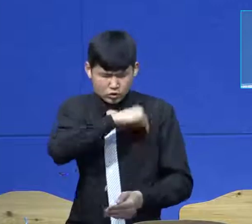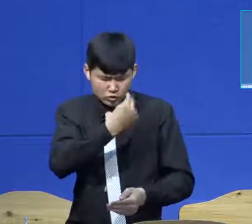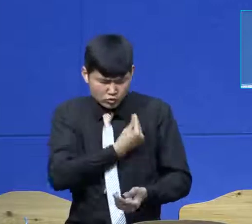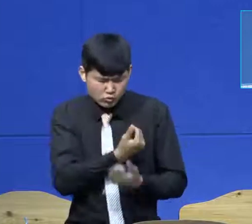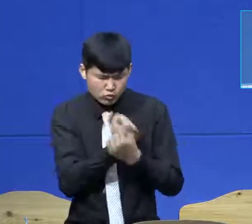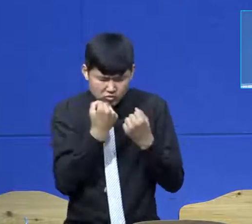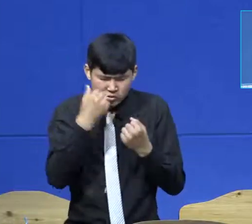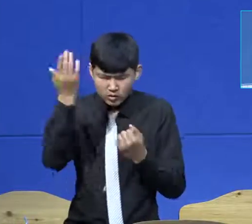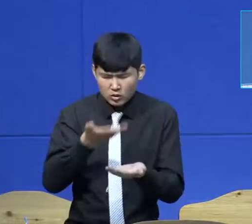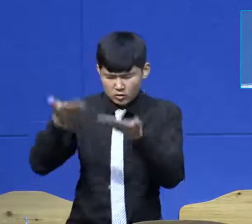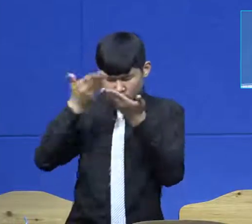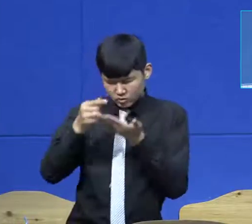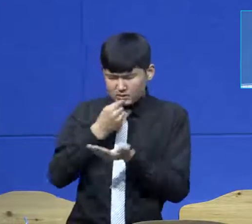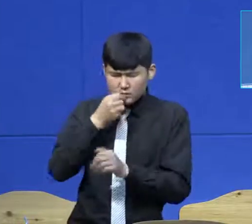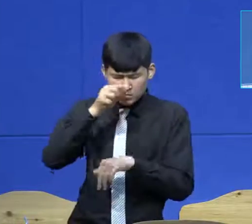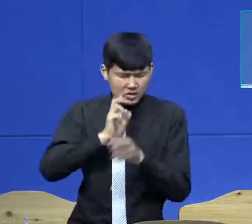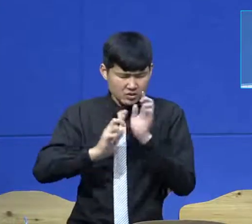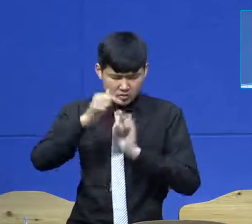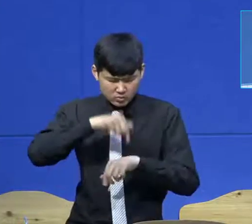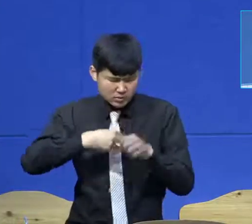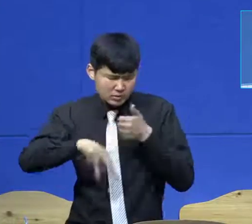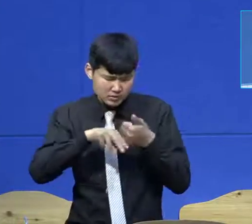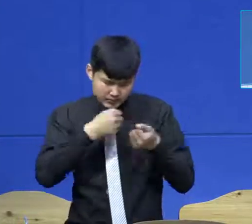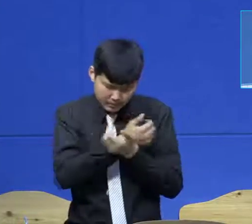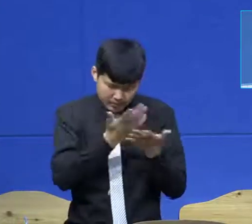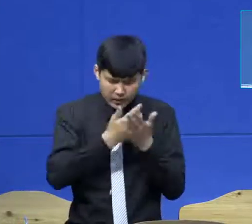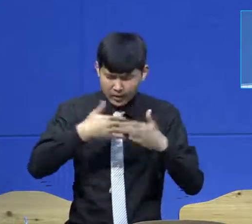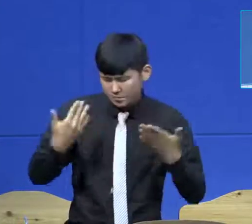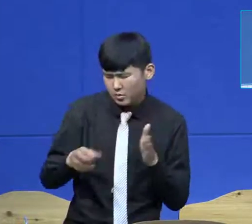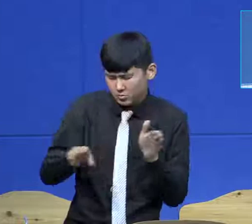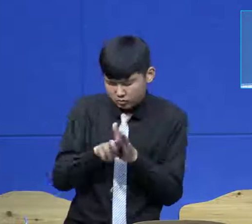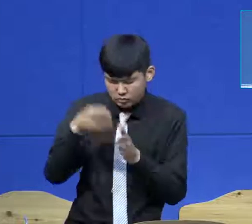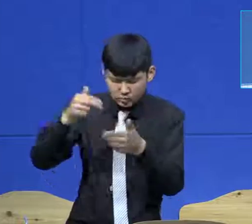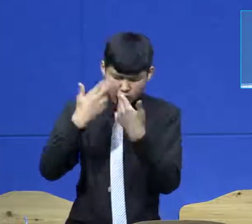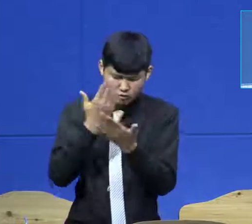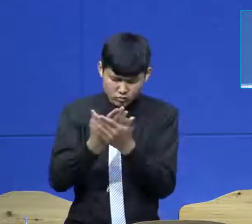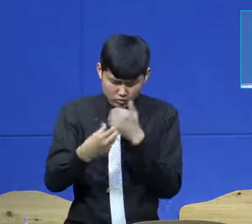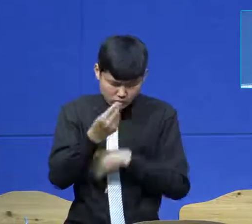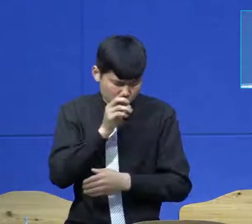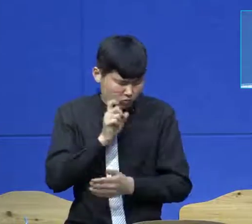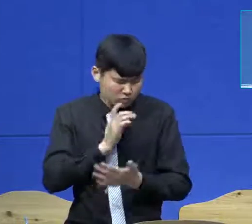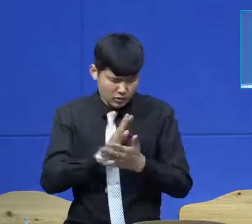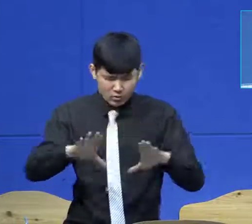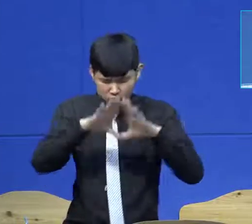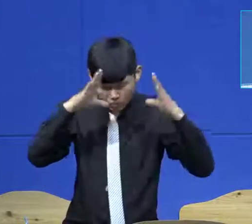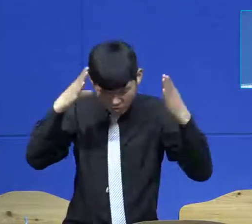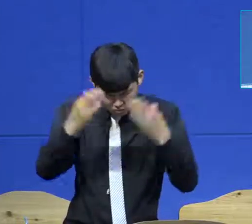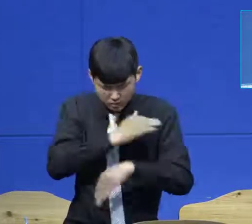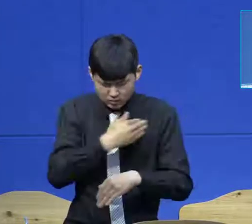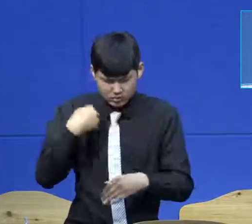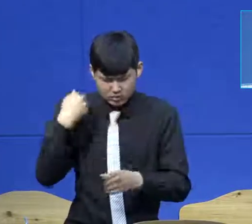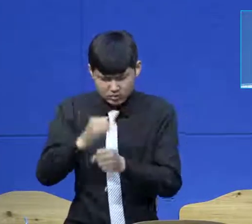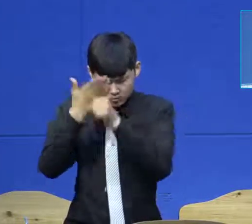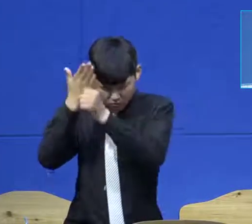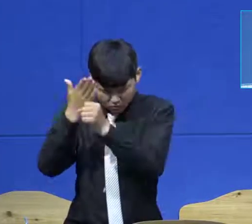хүчийг та өгч энэ хэцүү үед ч гэсэн сайн мэдээг тарааж амьдрч чадхаар та тусална уу гэж гуйж байна. Бүхэл зүйлийг танд